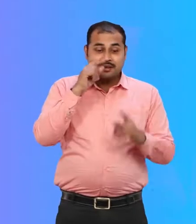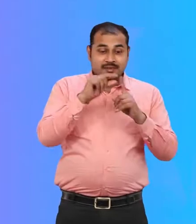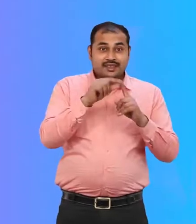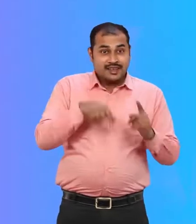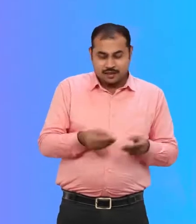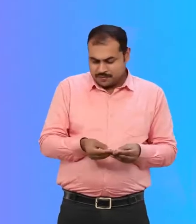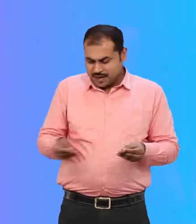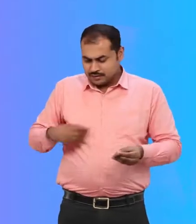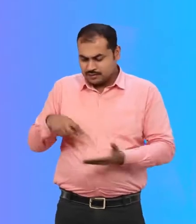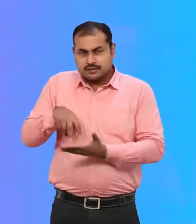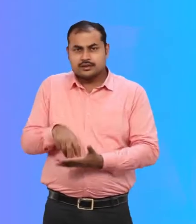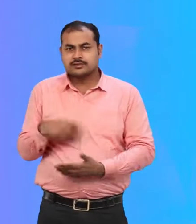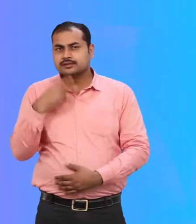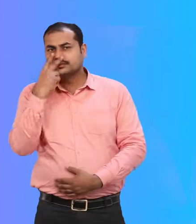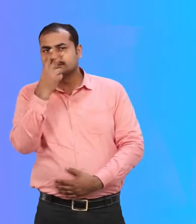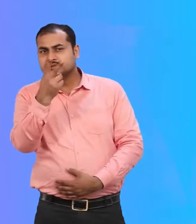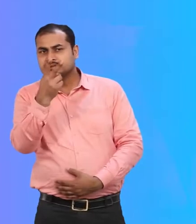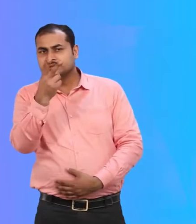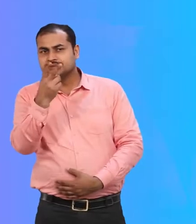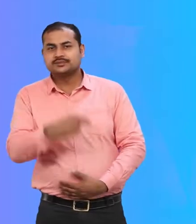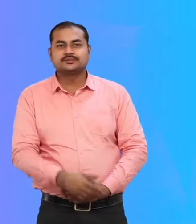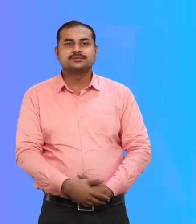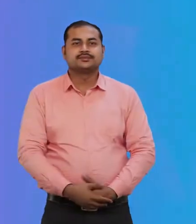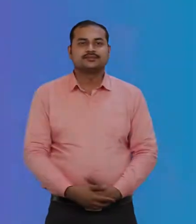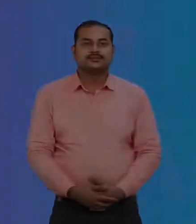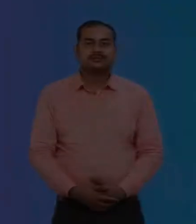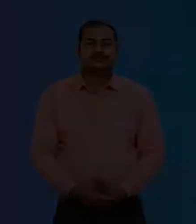है और प्रिया भी वहीं खड़ी है